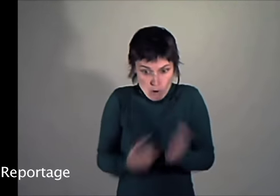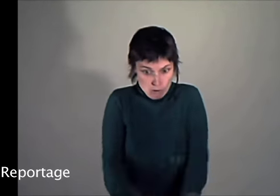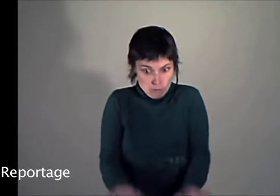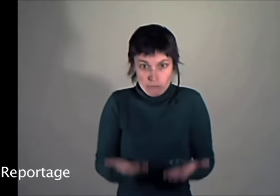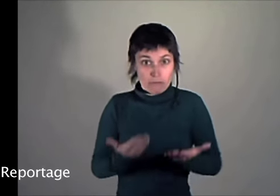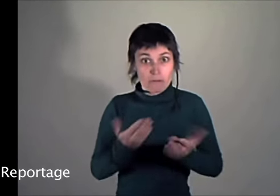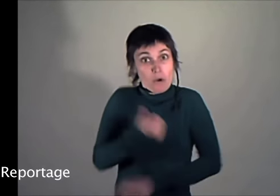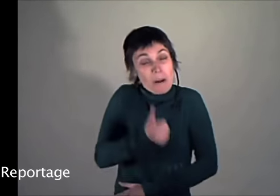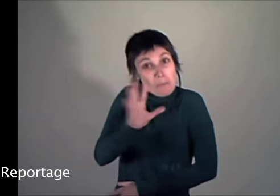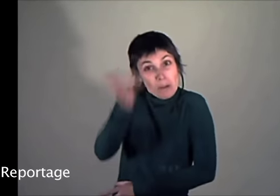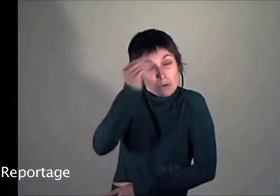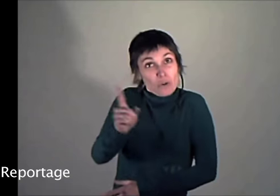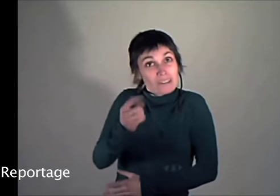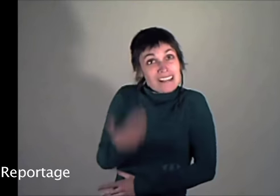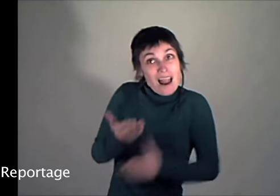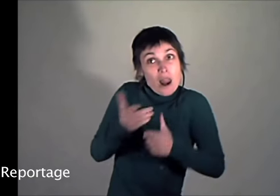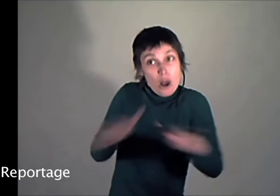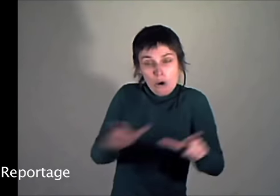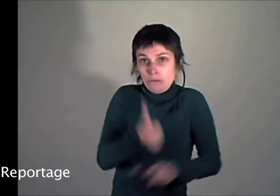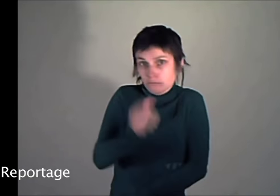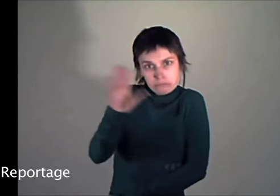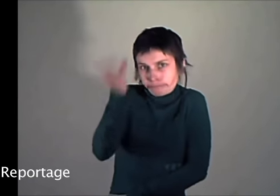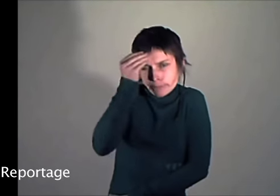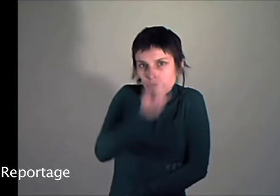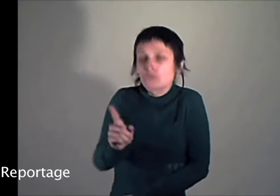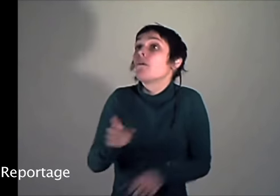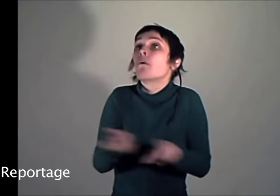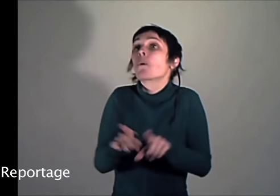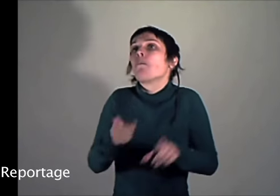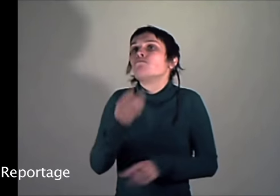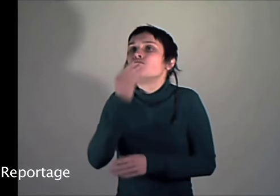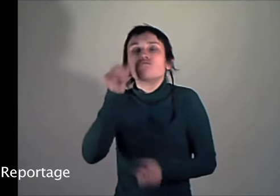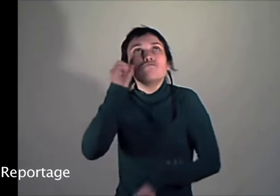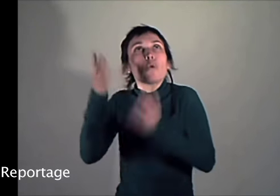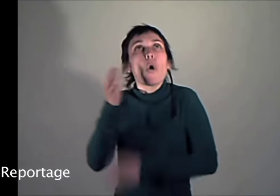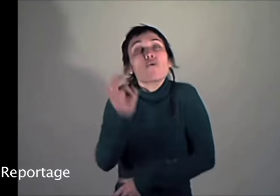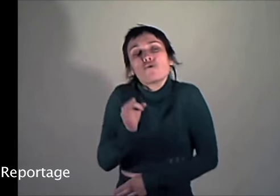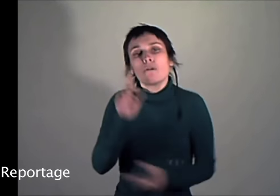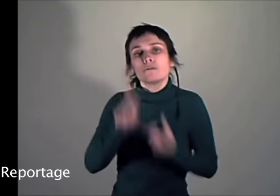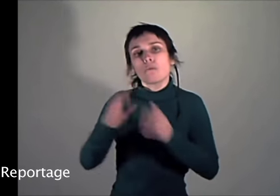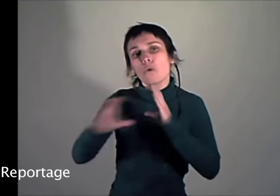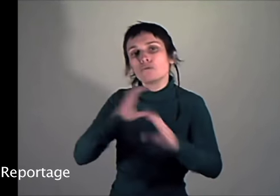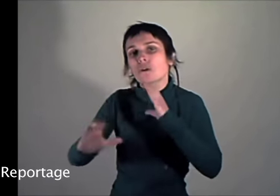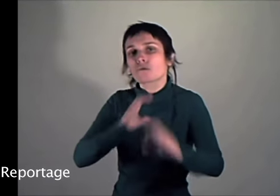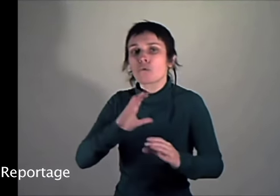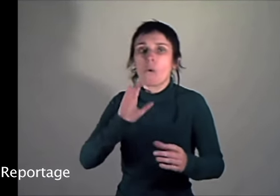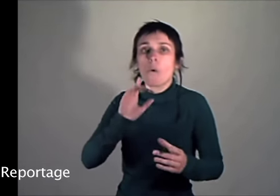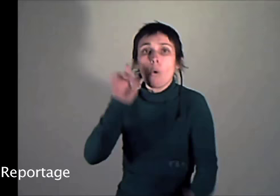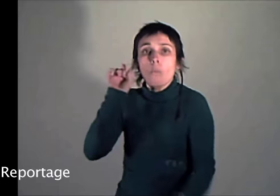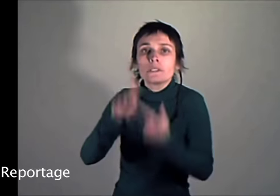idée que j'utilisais une langue. Et beaucoup de sourds vivent comme ça, encore aujourd'hui. Ils signent, si tu veux, mais ils n'ont